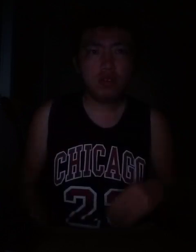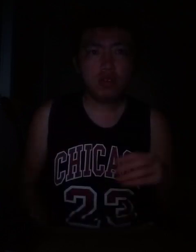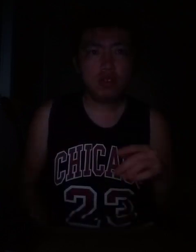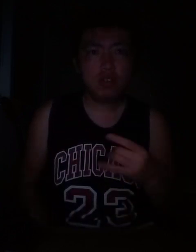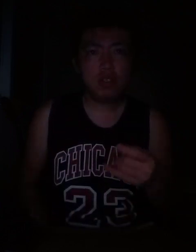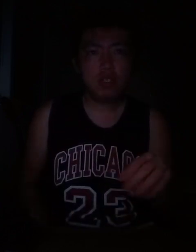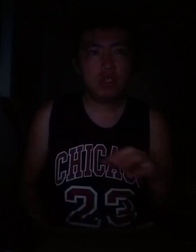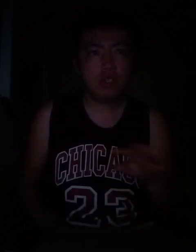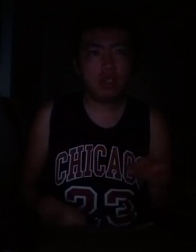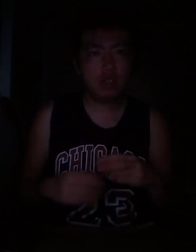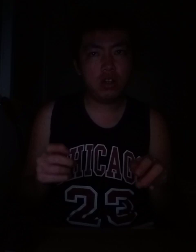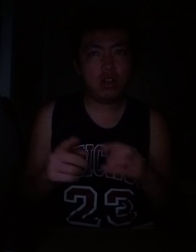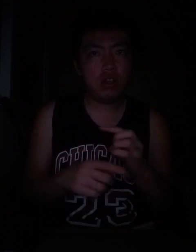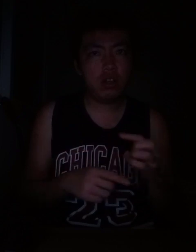장난감을 받고서 그것을